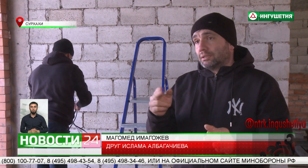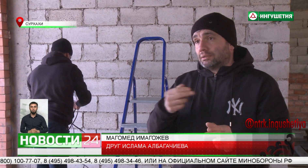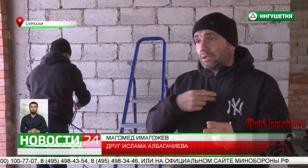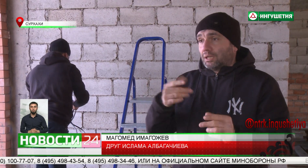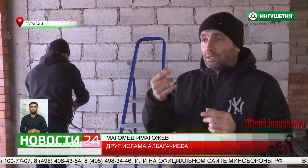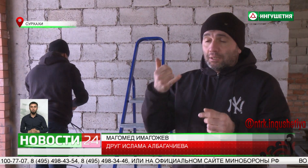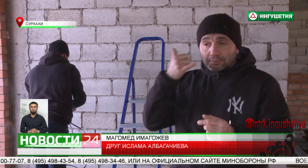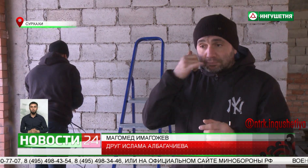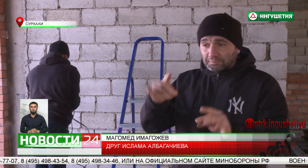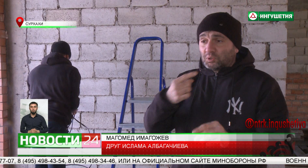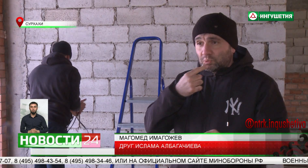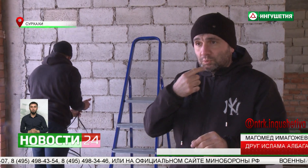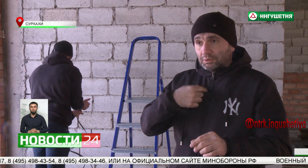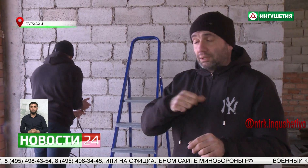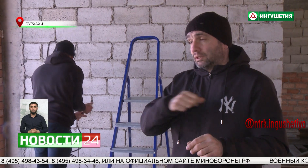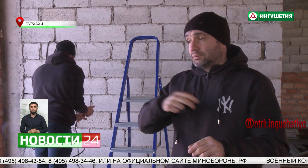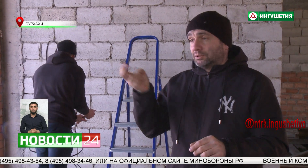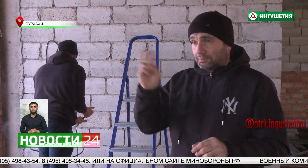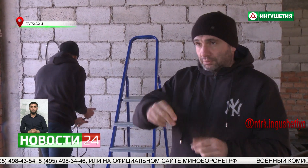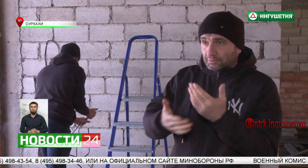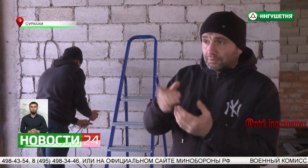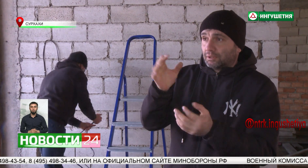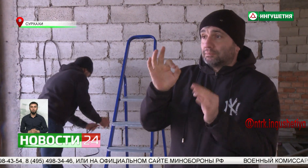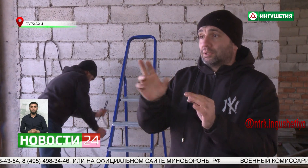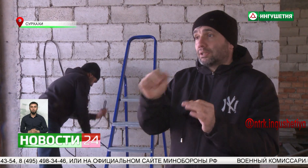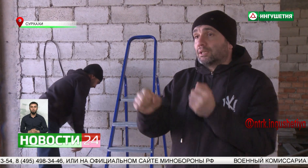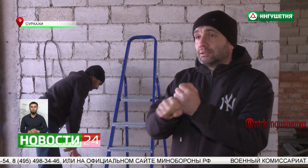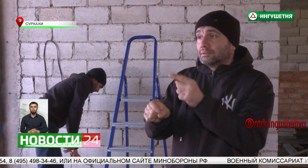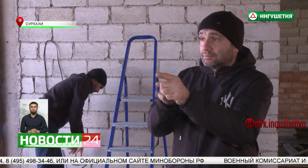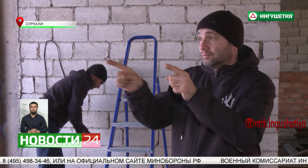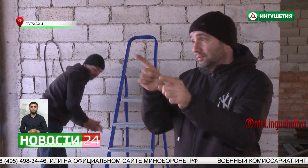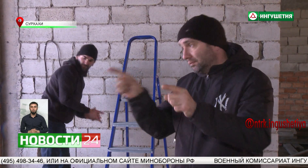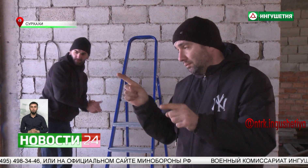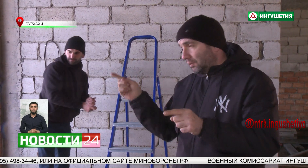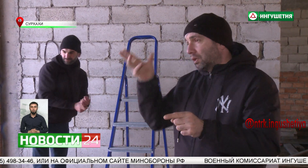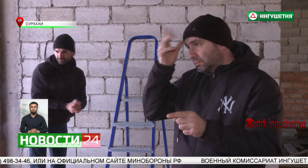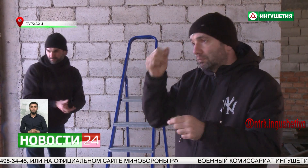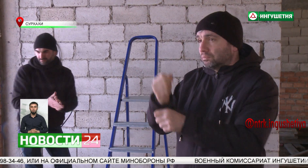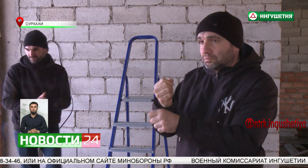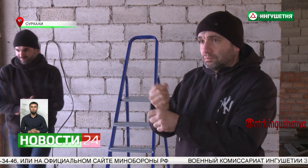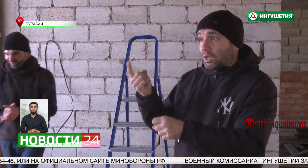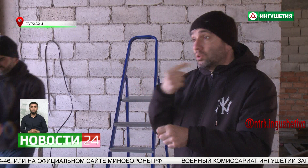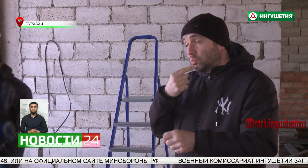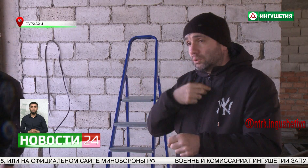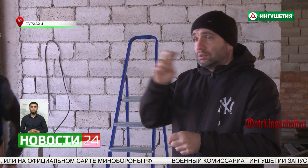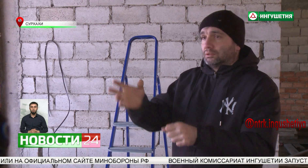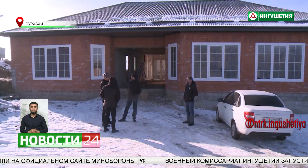строительству. То, что я в силах объяснить, дистанционно объясняю, но чаще всего приезжаю и помогаю